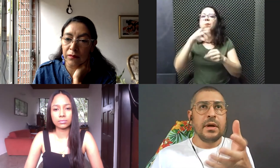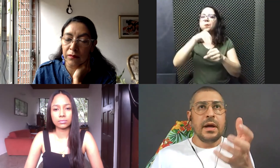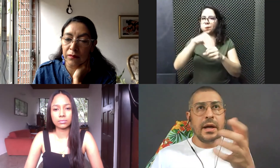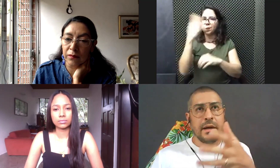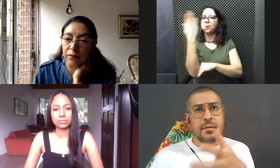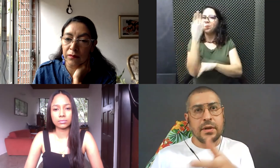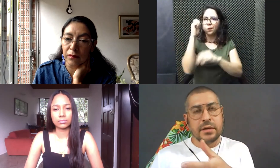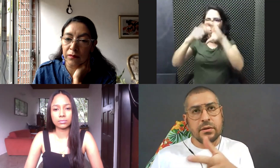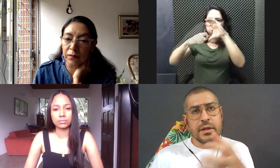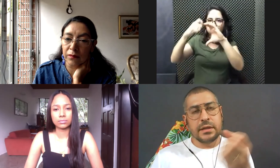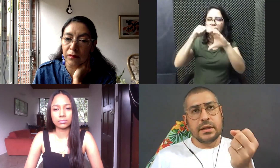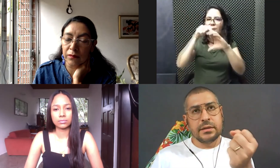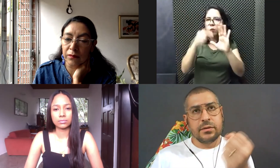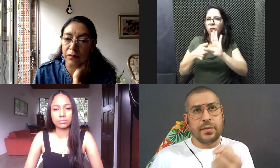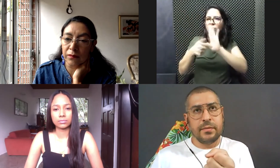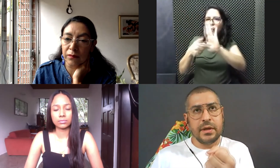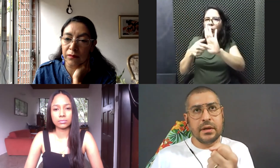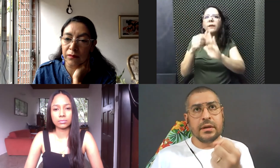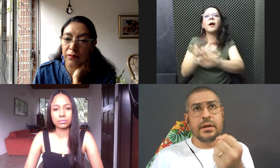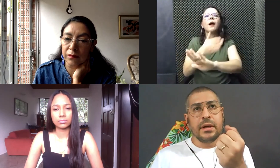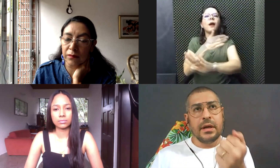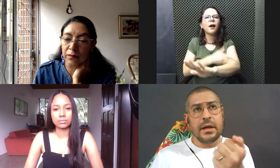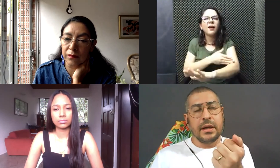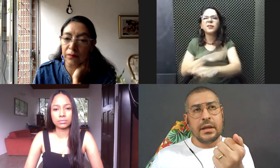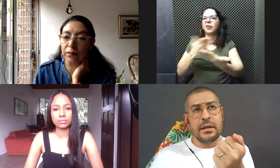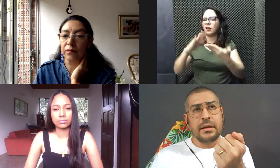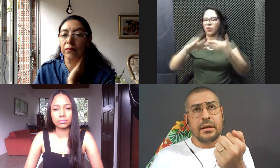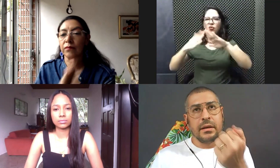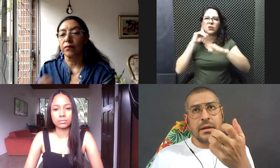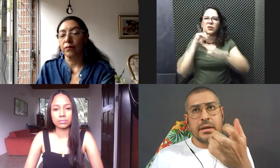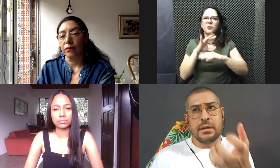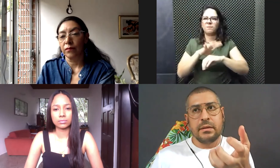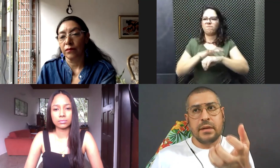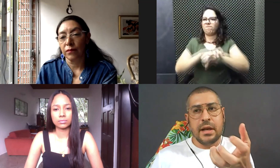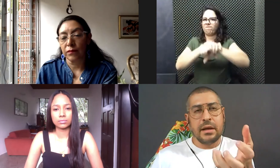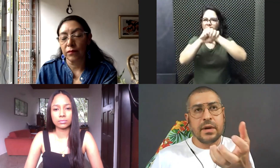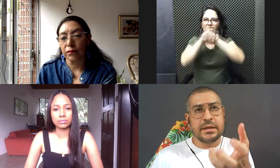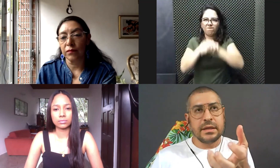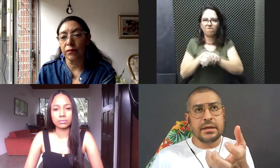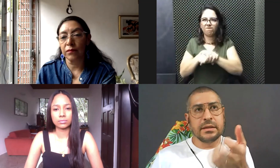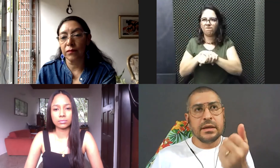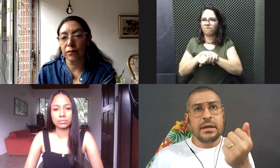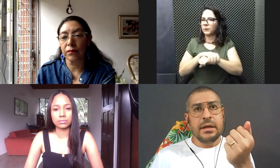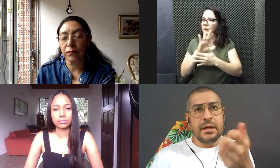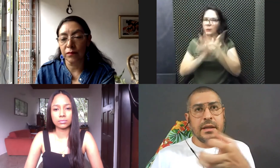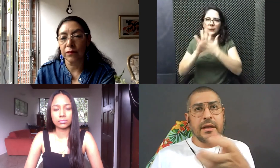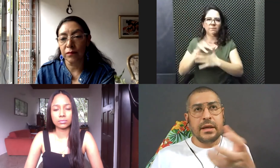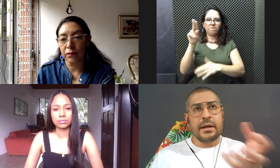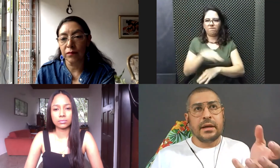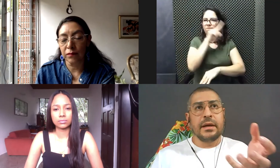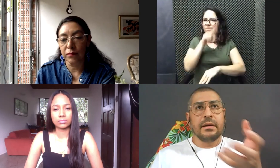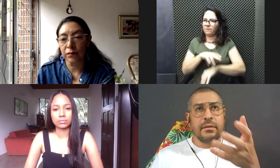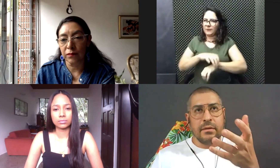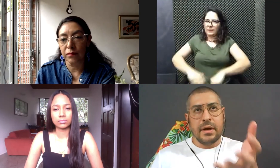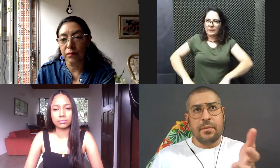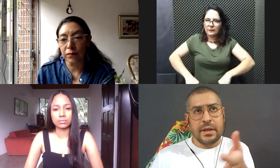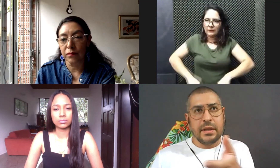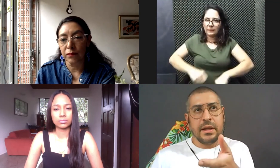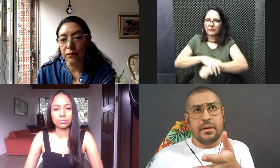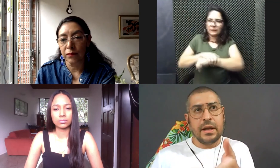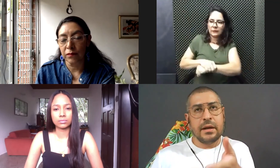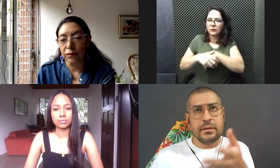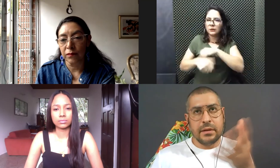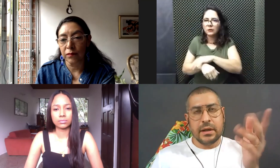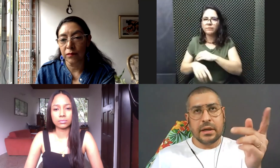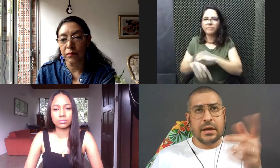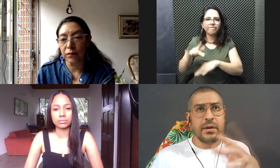cómo a la comunidad sorda se les suprimía el, la lengua de señas y tenían que aprender